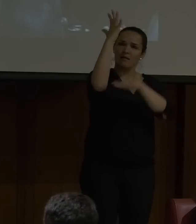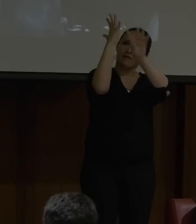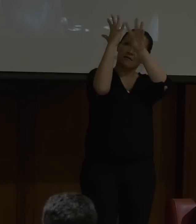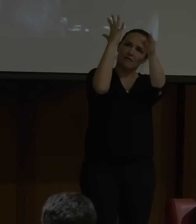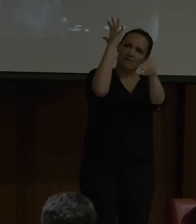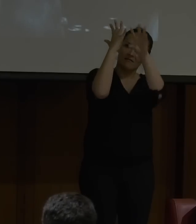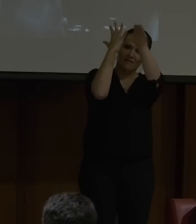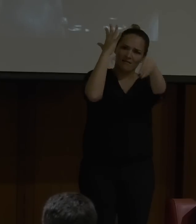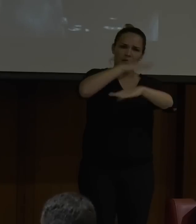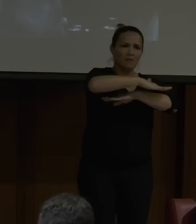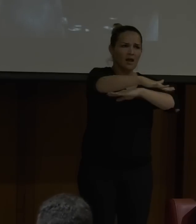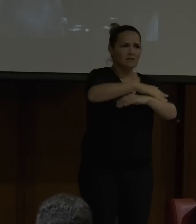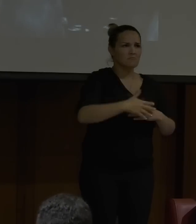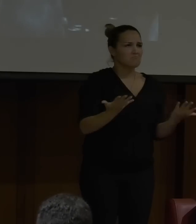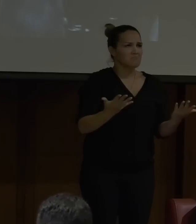Igualito.